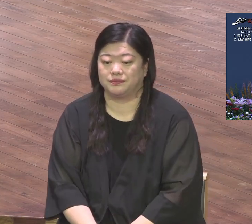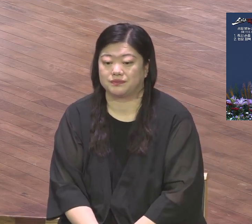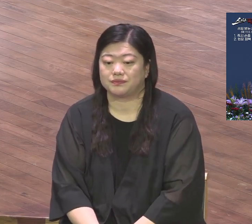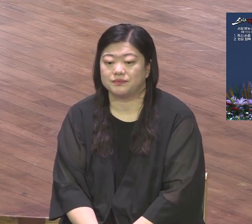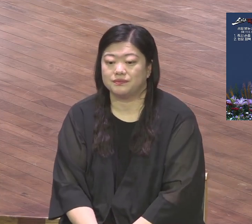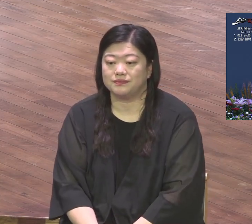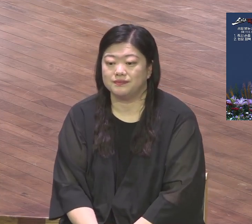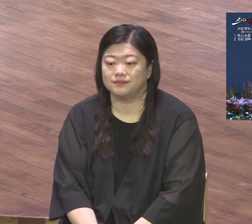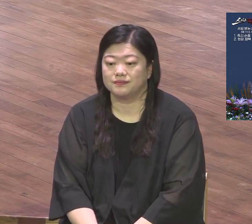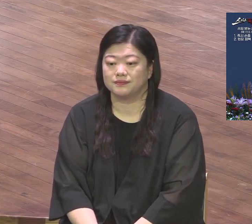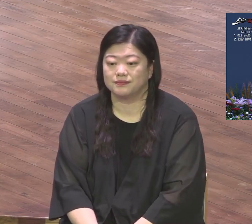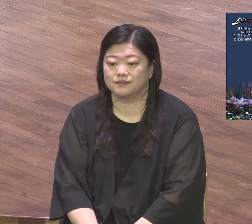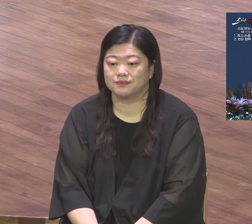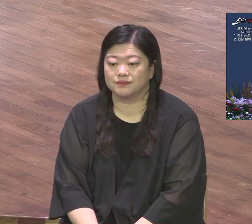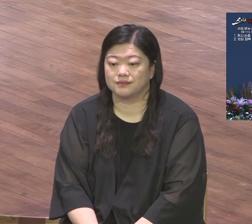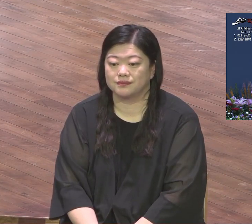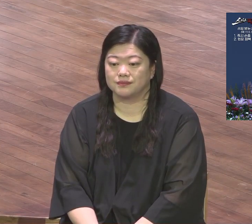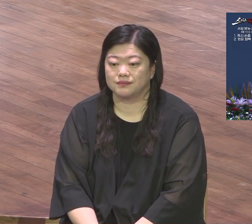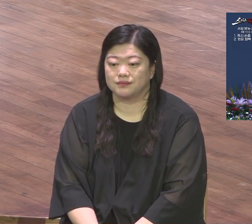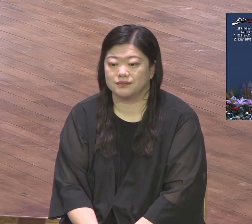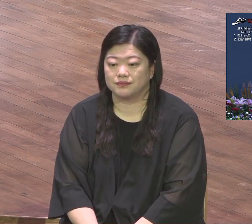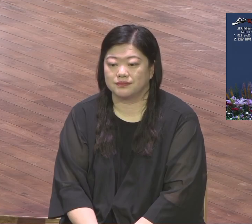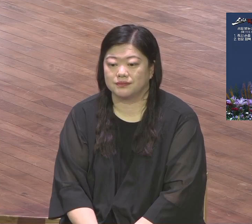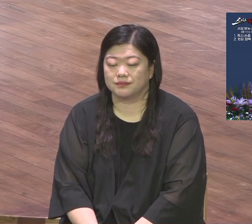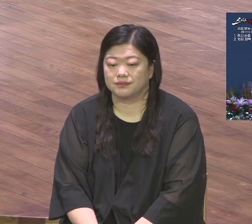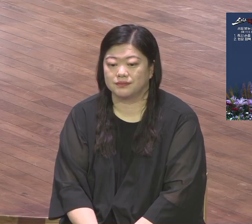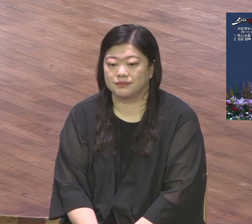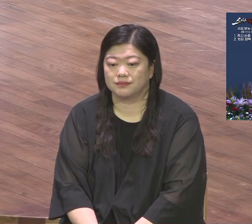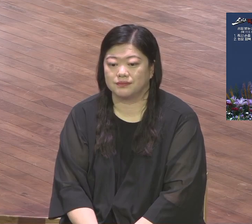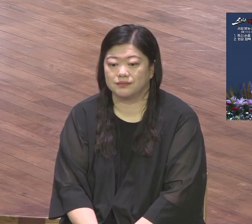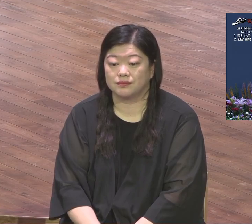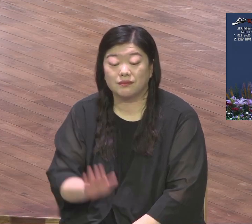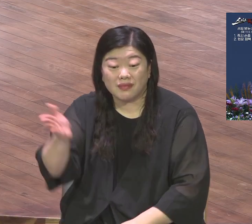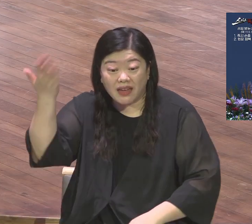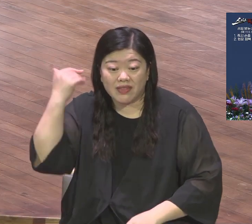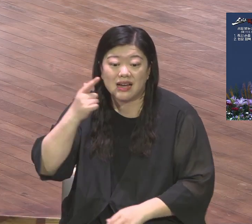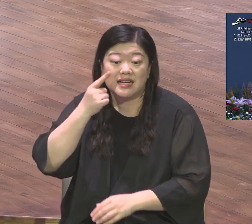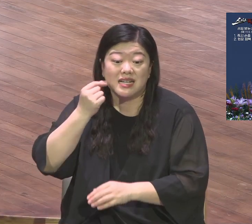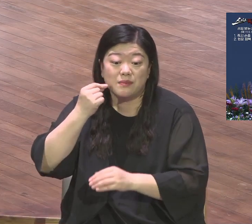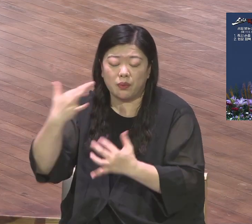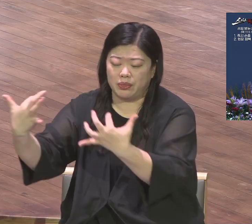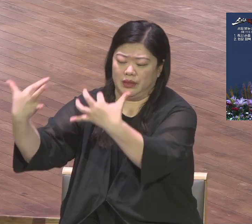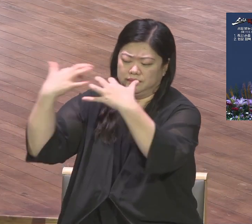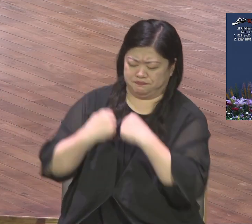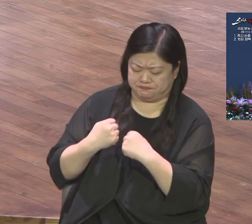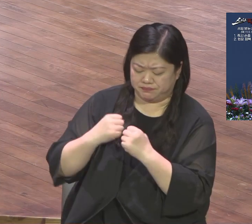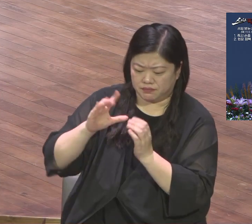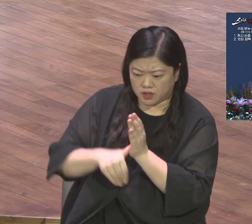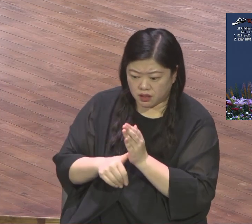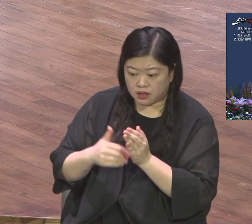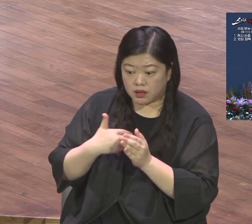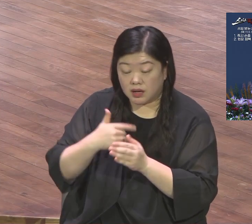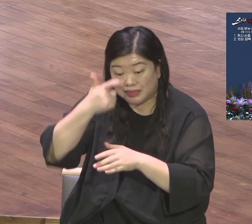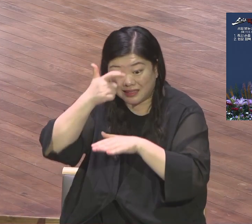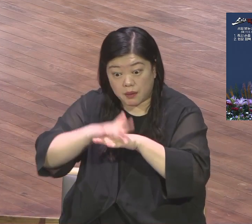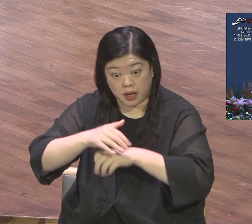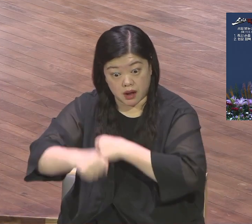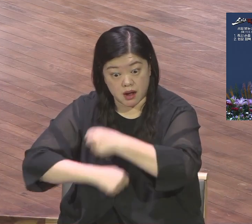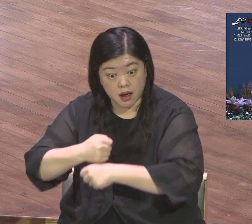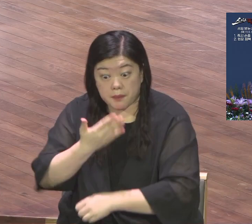지금 그 당시에 우리는 예배도 마음도 못 드렸잖아요. 자유가 없었잖아. 지금 이스라엘이 그런